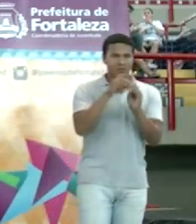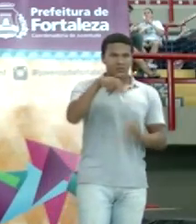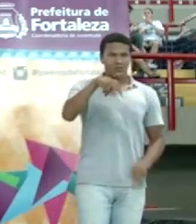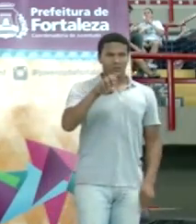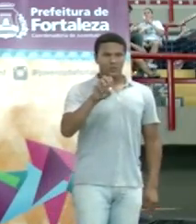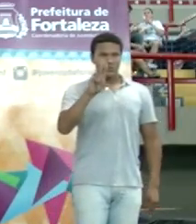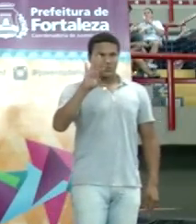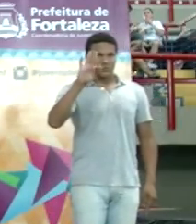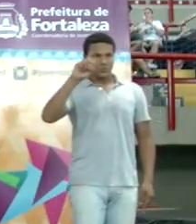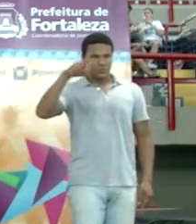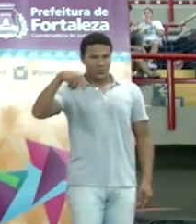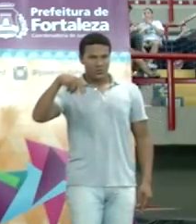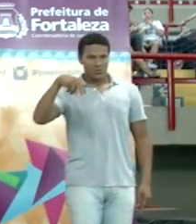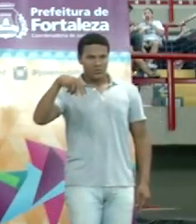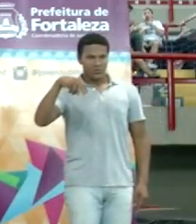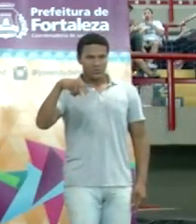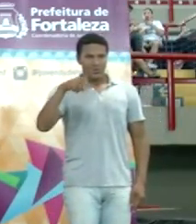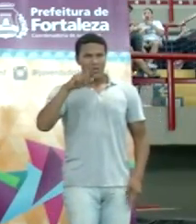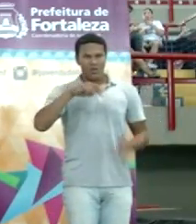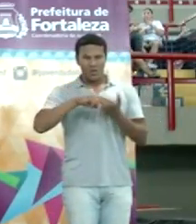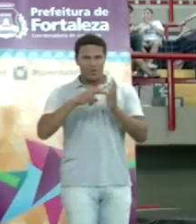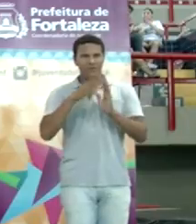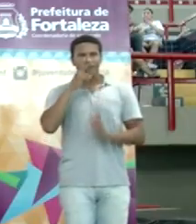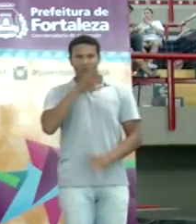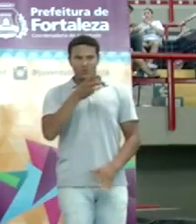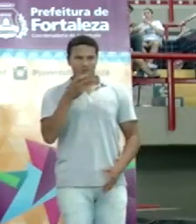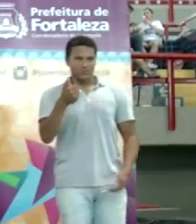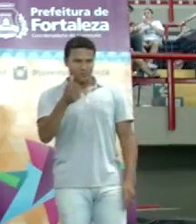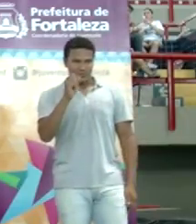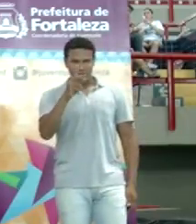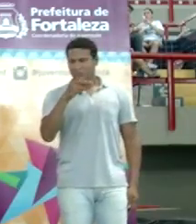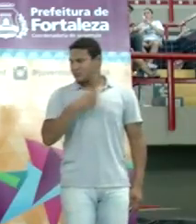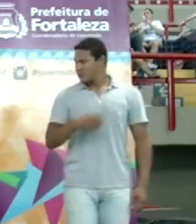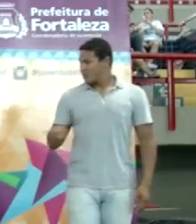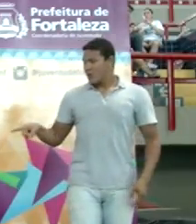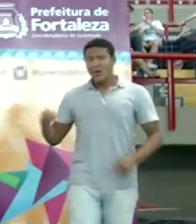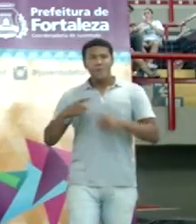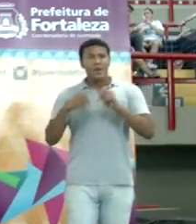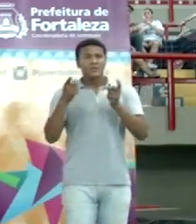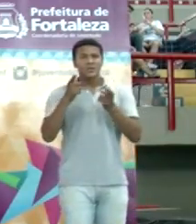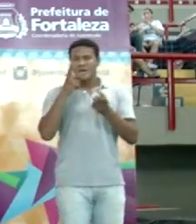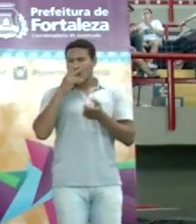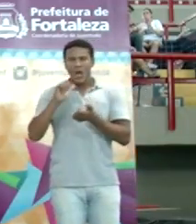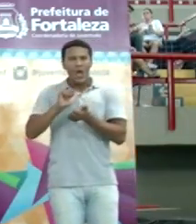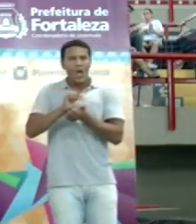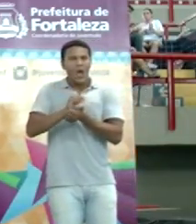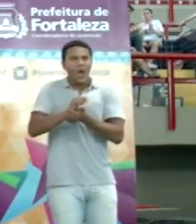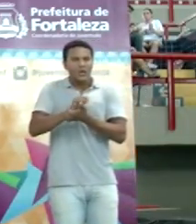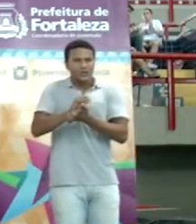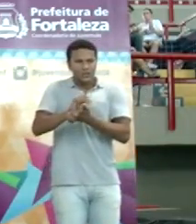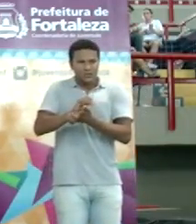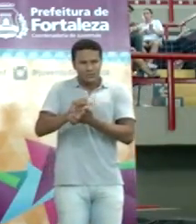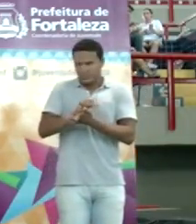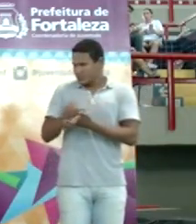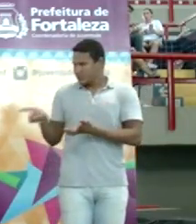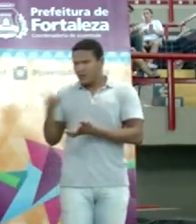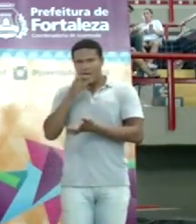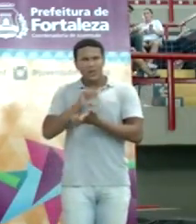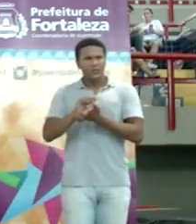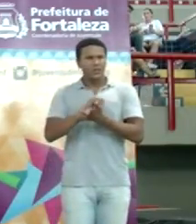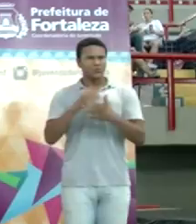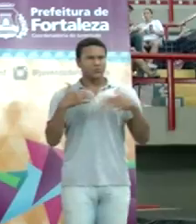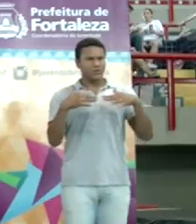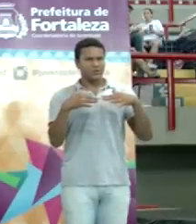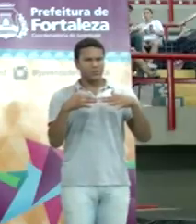newtons. 15 newtons. E a força de atrito dinâmica, pessoal, é de 10 newtons.